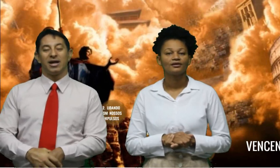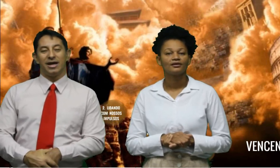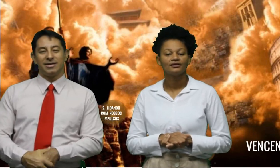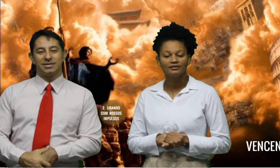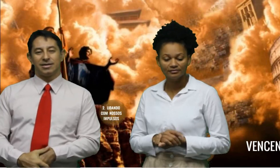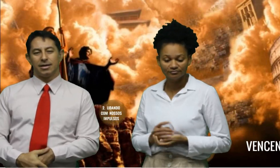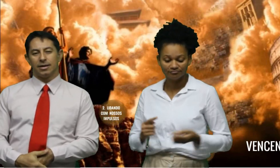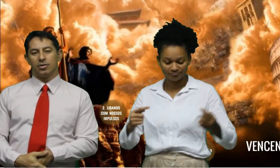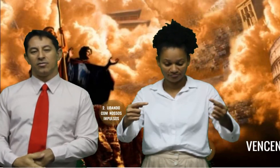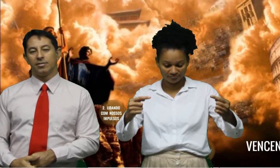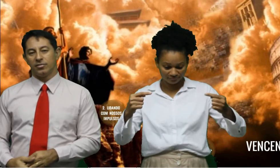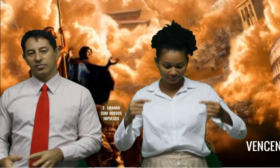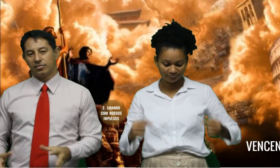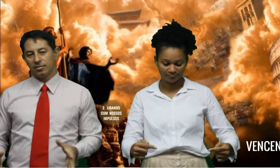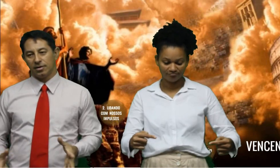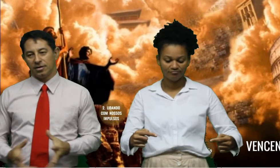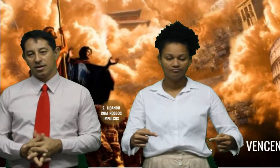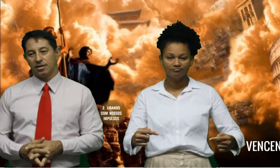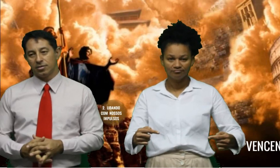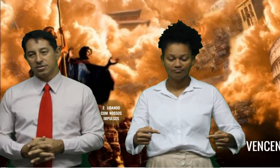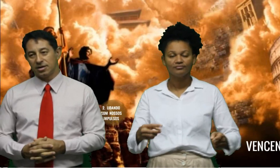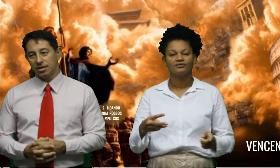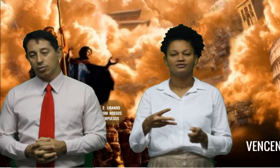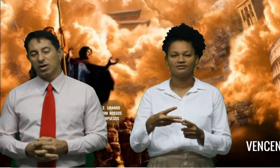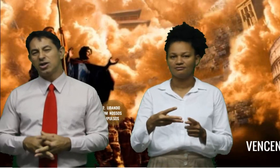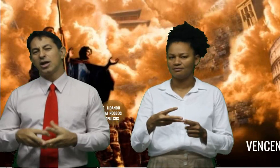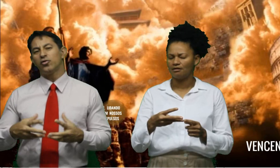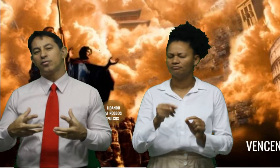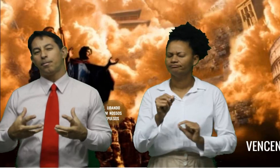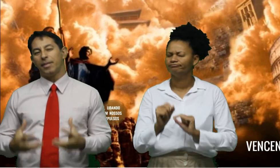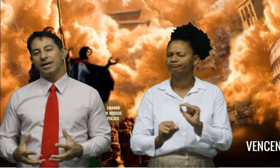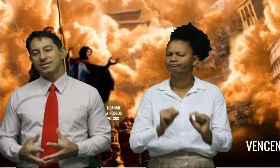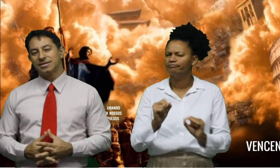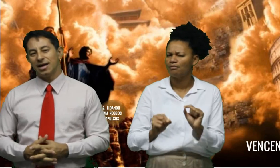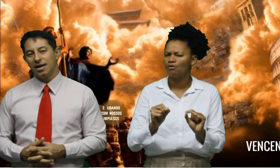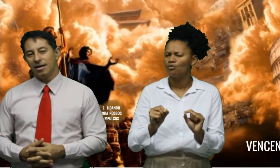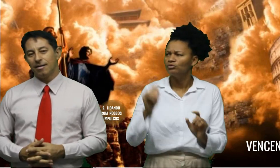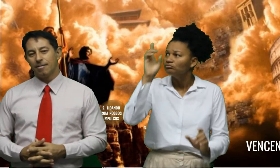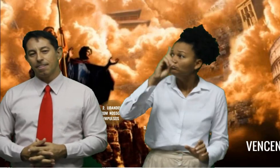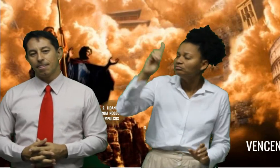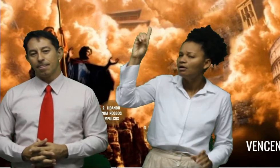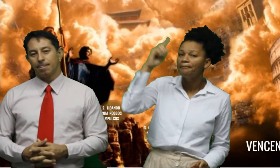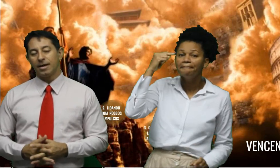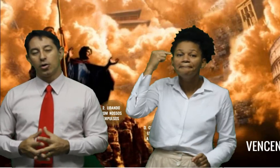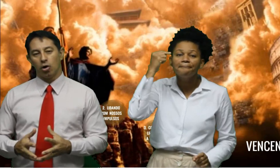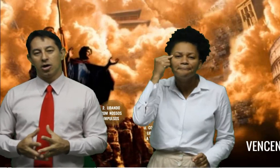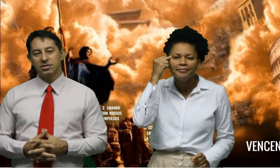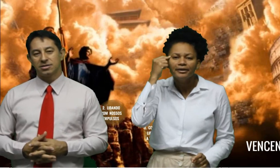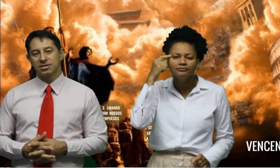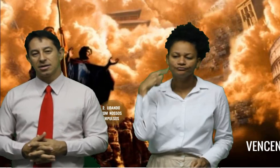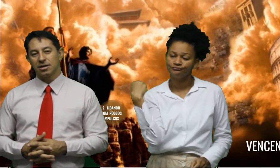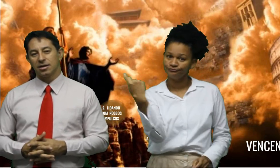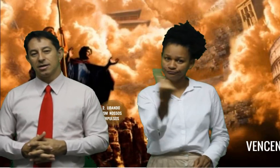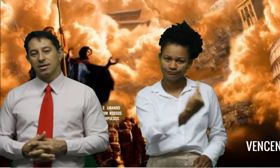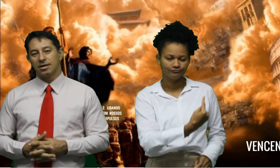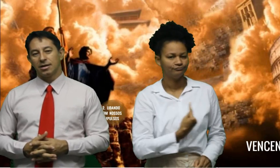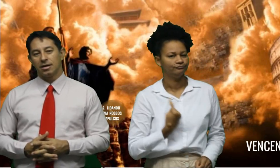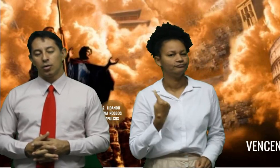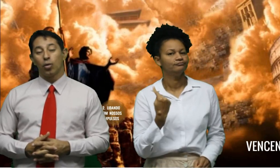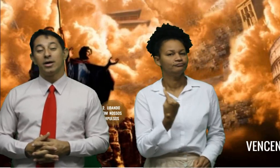Subtópico 3, nós vamos entender o seguinte: o que Deus pensa de